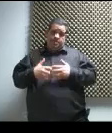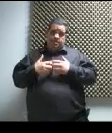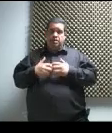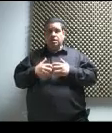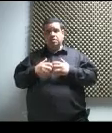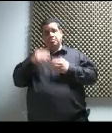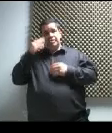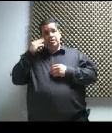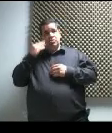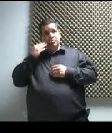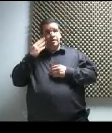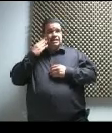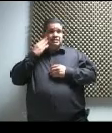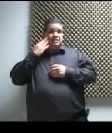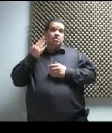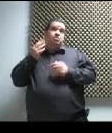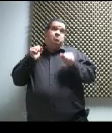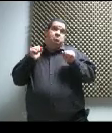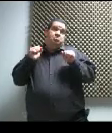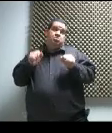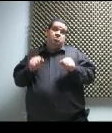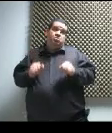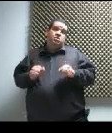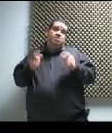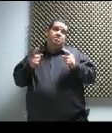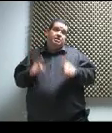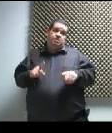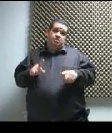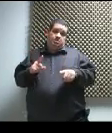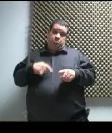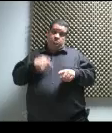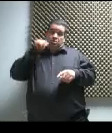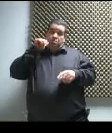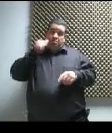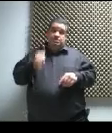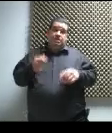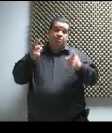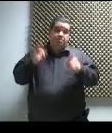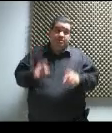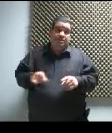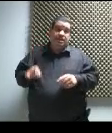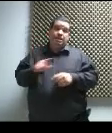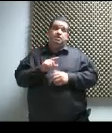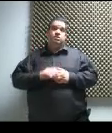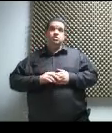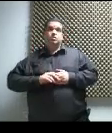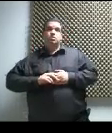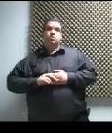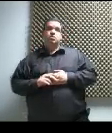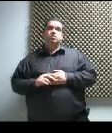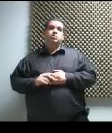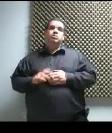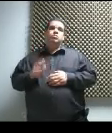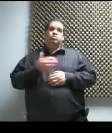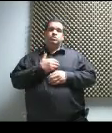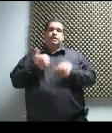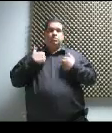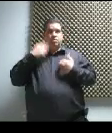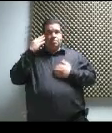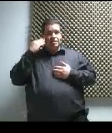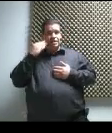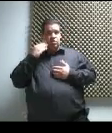Mayagüez para saber cuándo se podría, pero no es como que, mira, mañana va a haber... Correcto, en Mayagüez lo que nosotros tenemos, la red